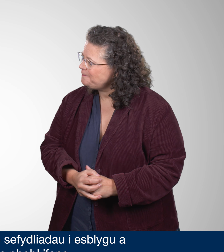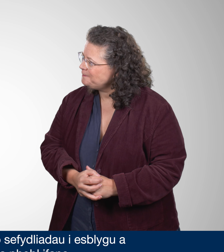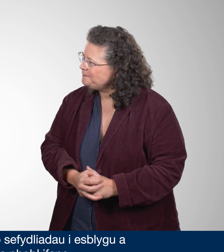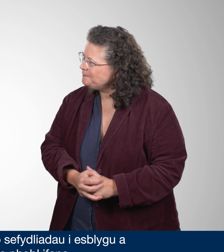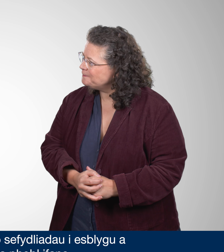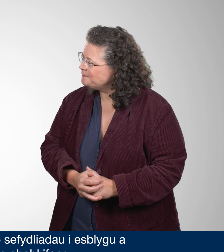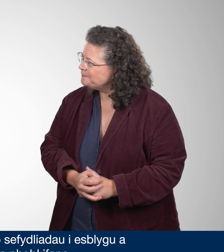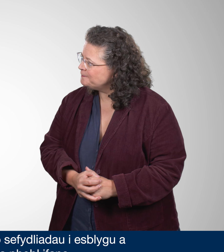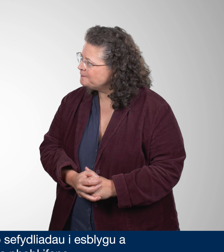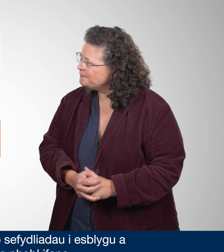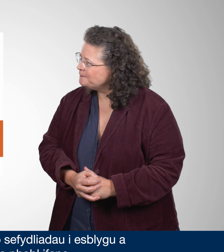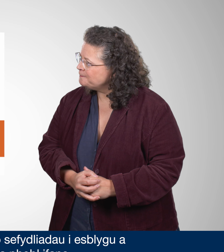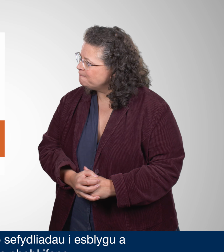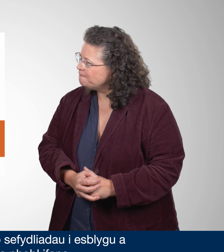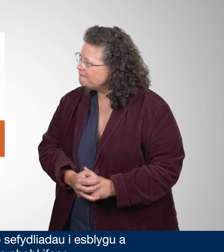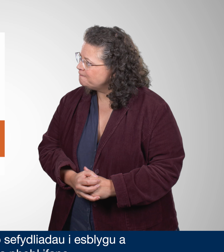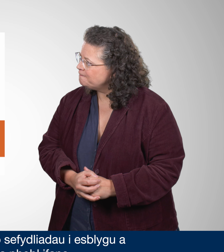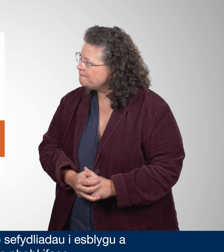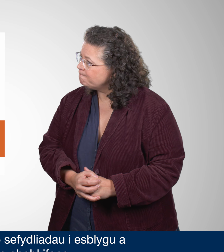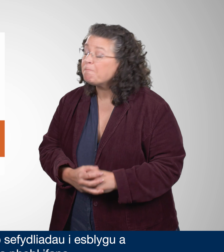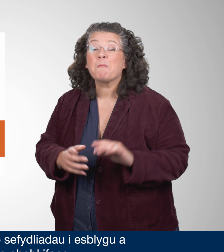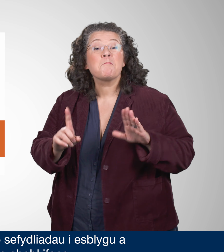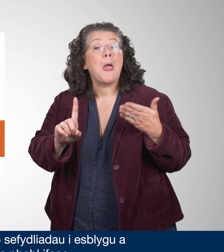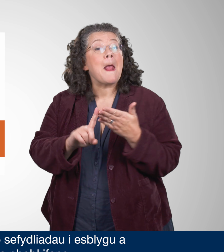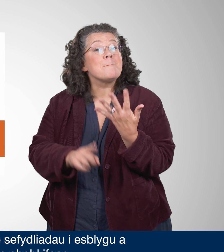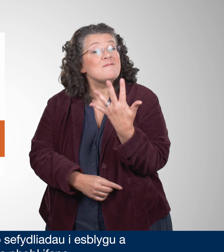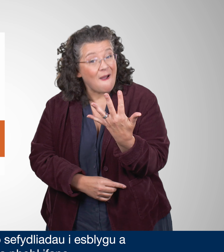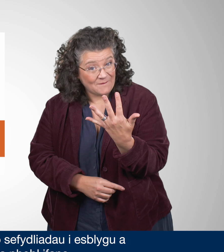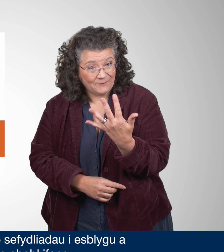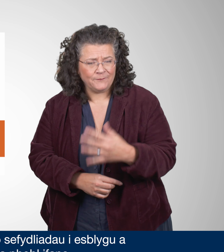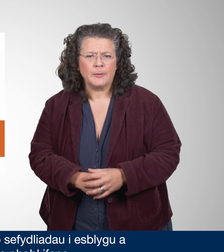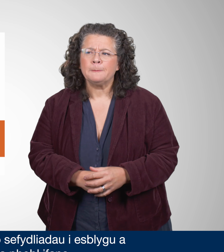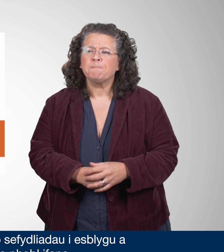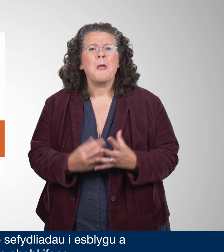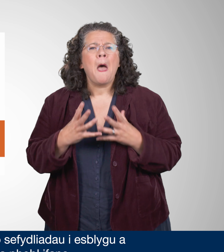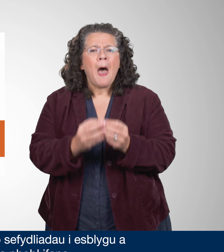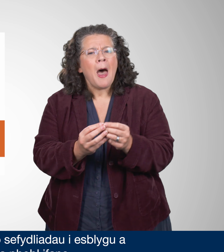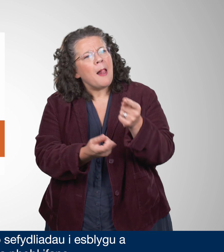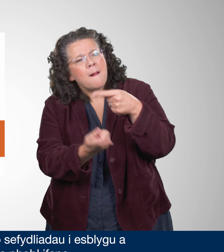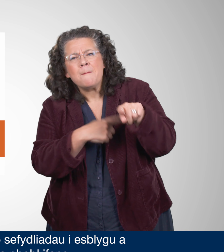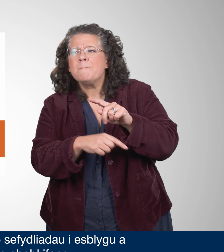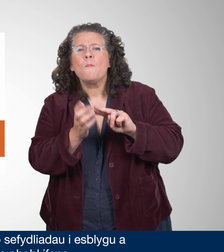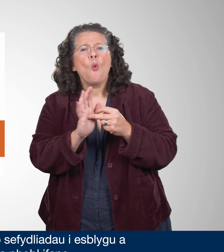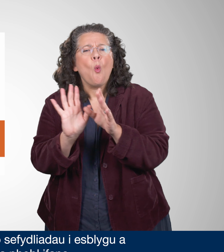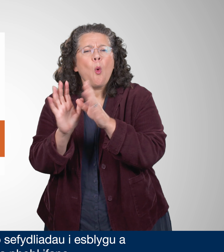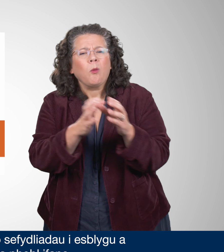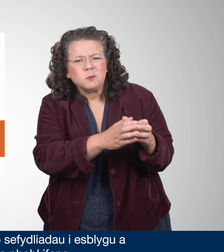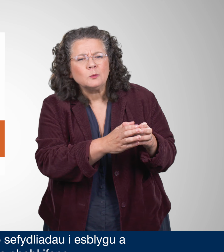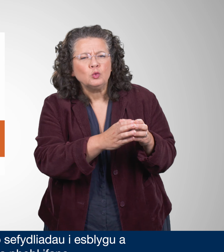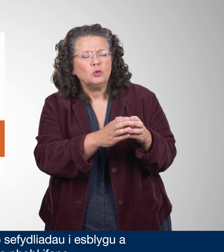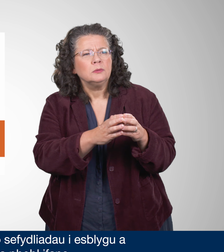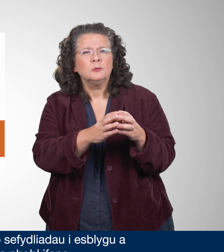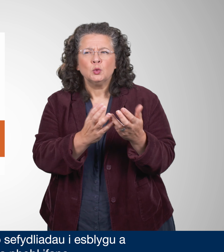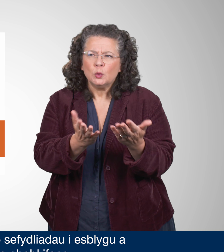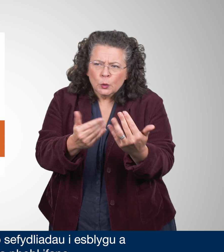A nod 5 yw helpu mwy o sefydliadau i esblygu a